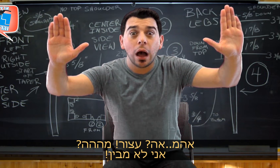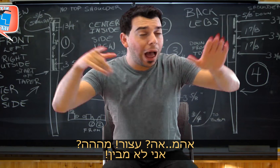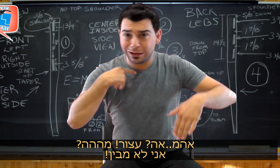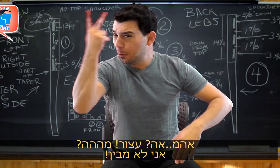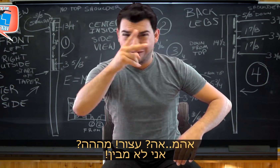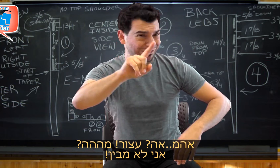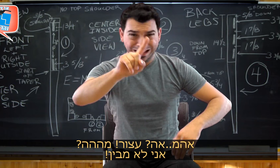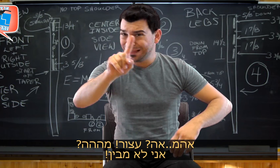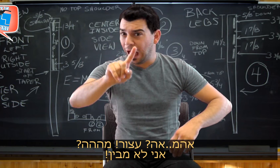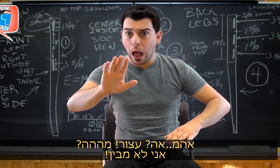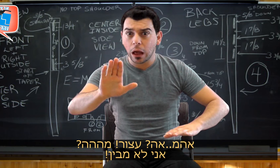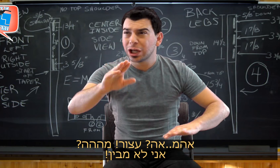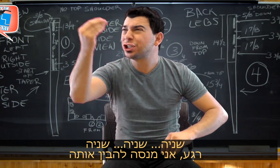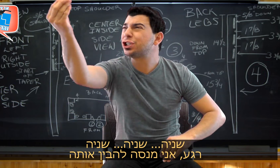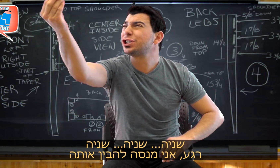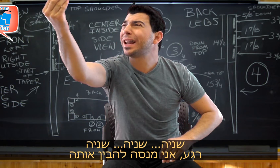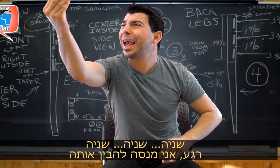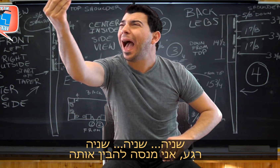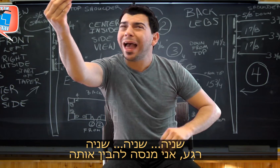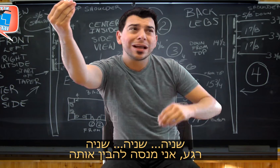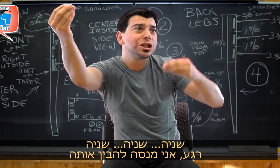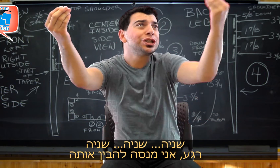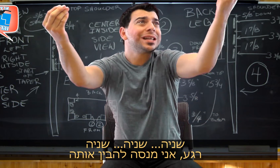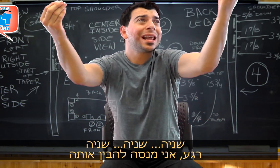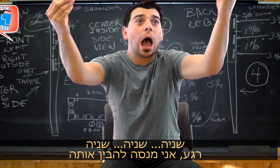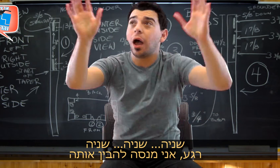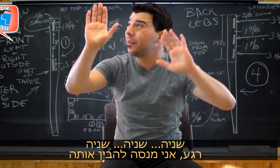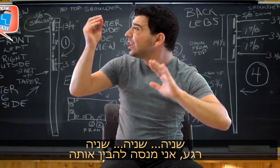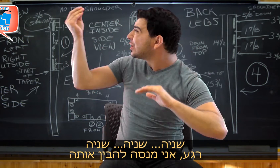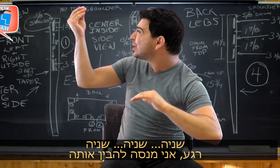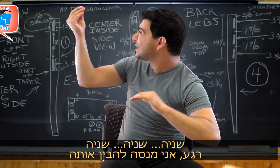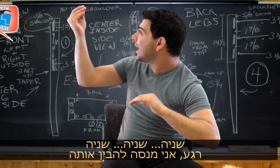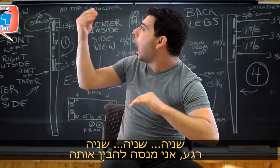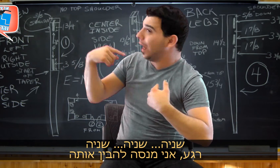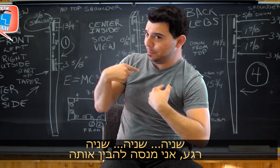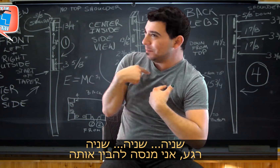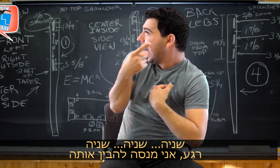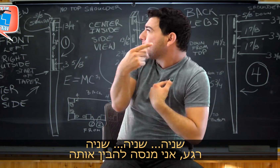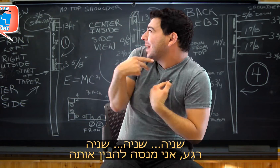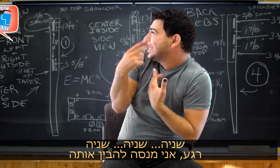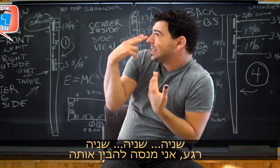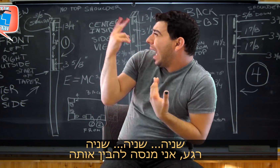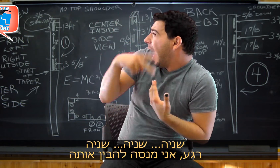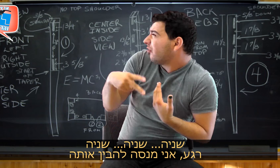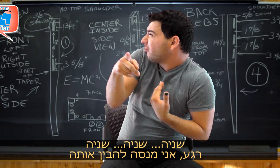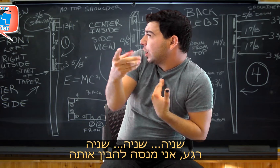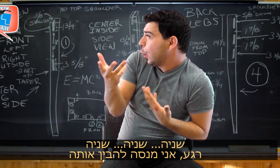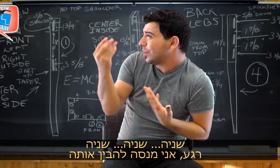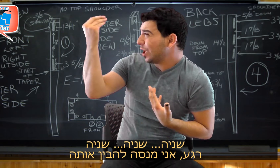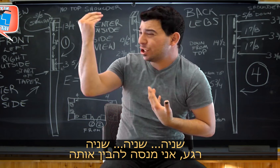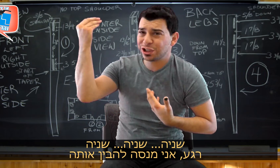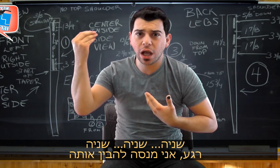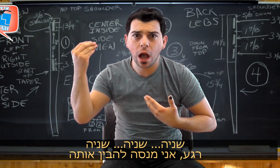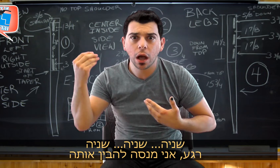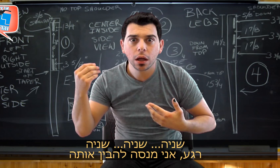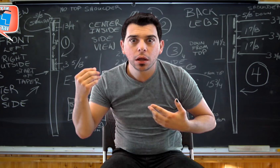אני לא מבין. שנייה, שנייה, שנייה. רגע, אני מנסה להבין אותה.